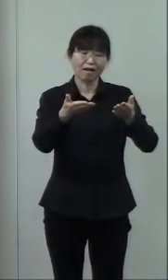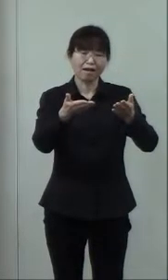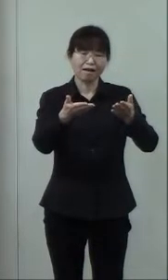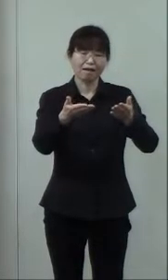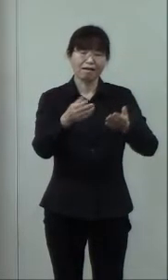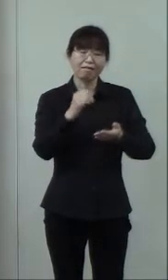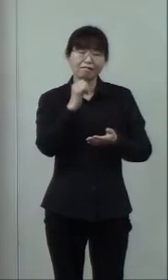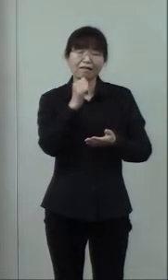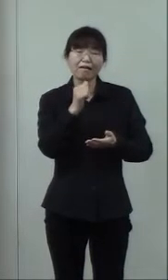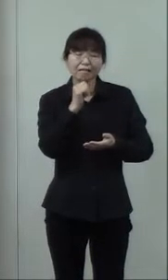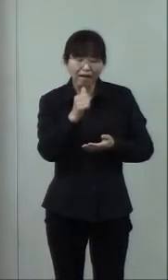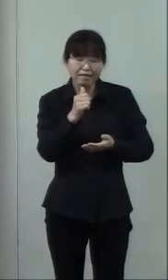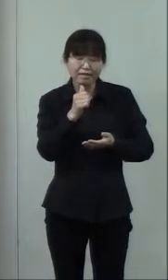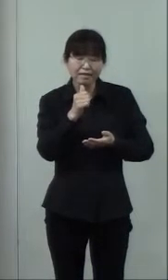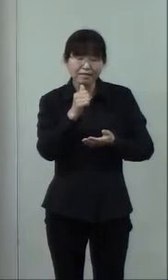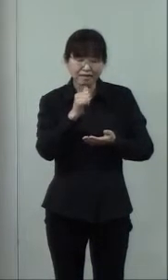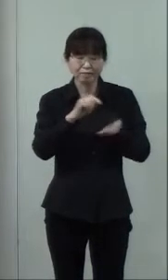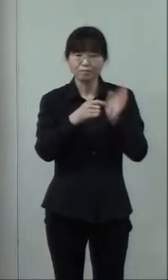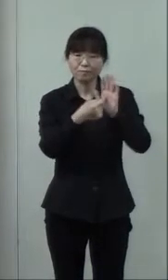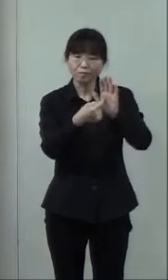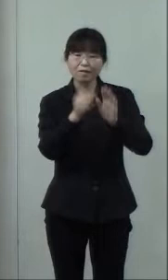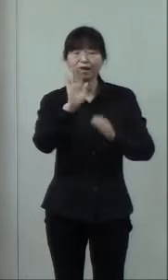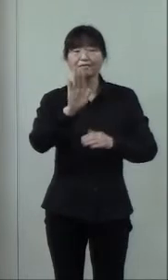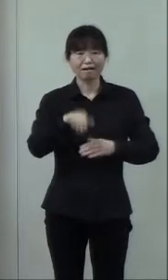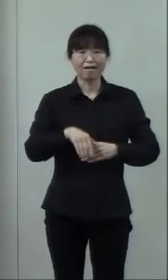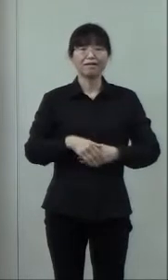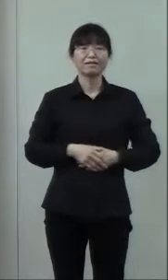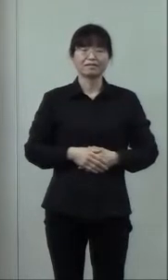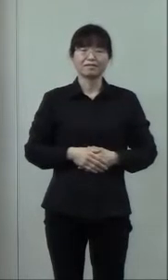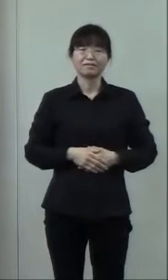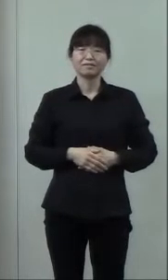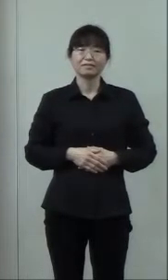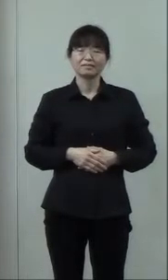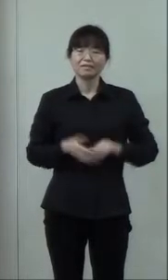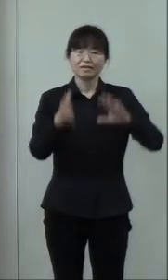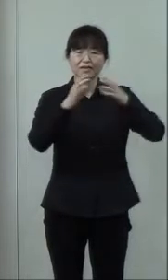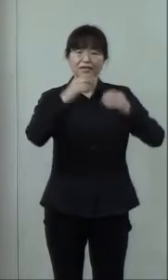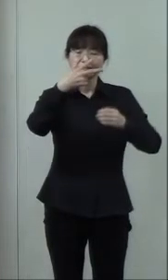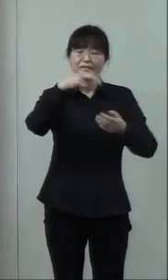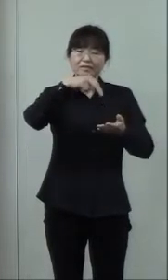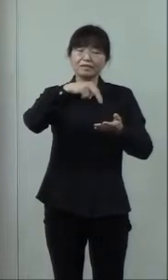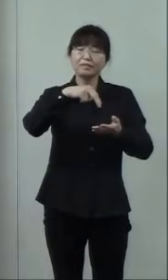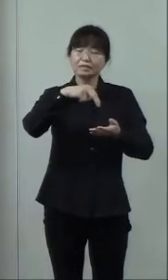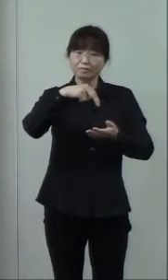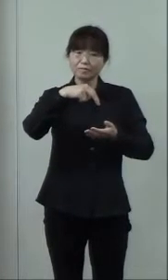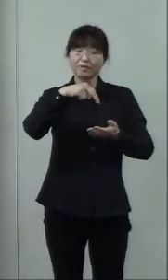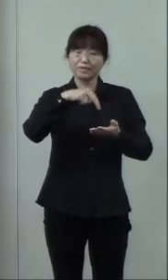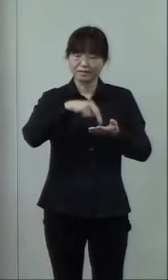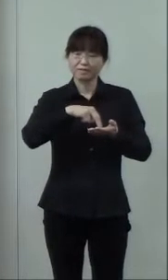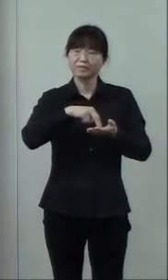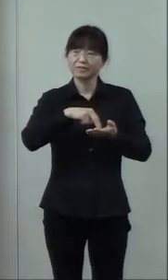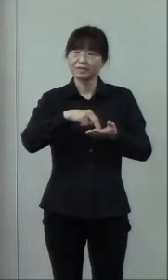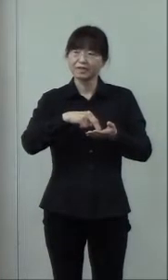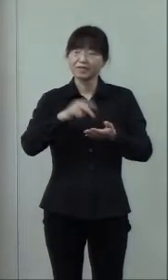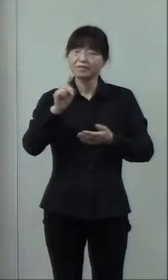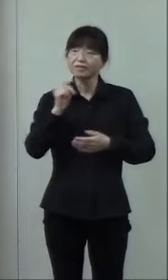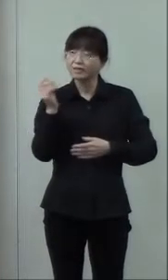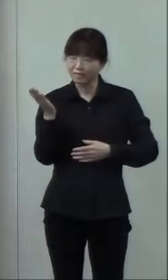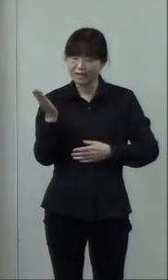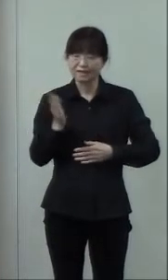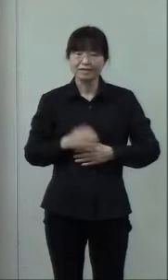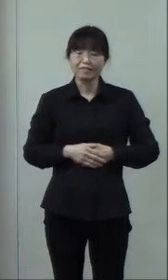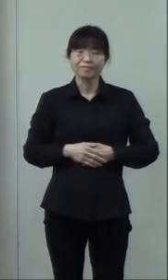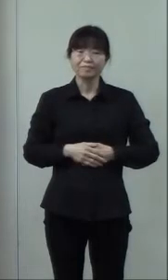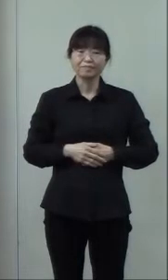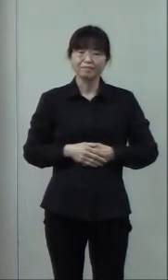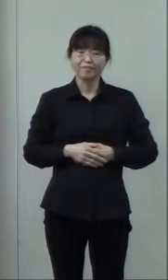います。その中でですね、泉さんとしては合意ということに至ったということなんですが、その皆